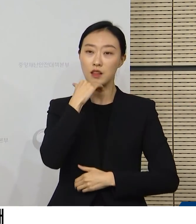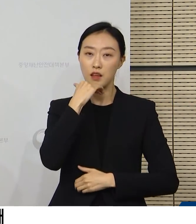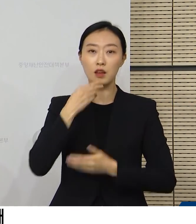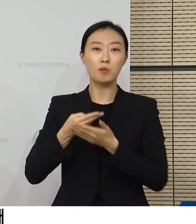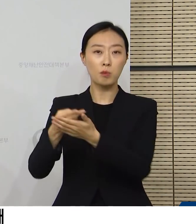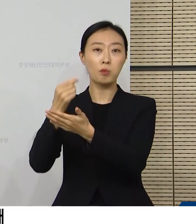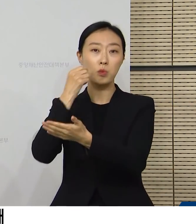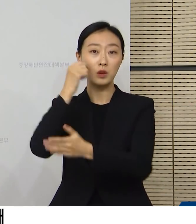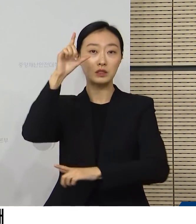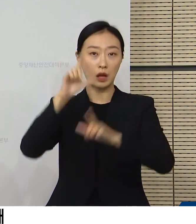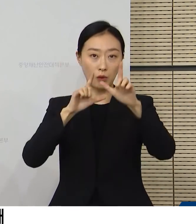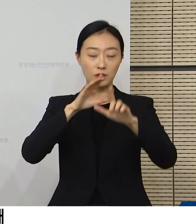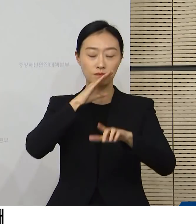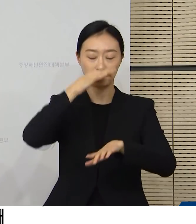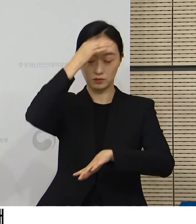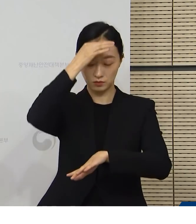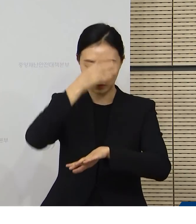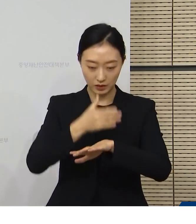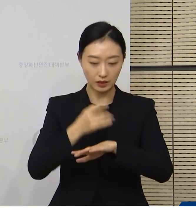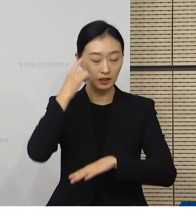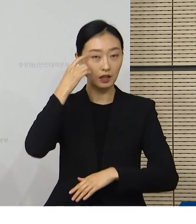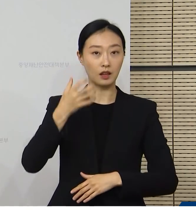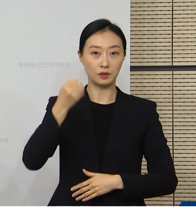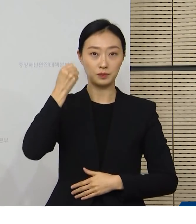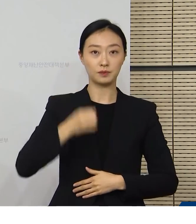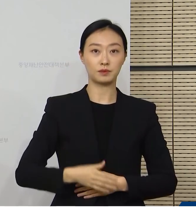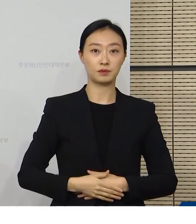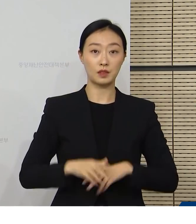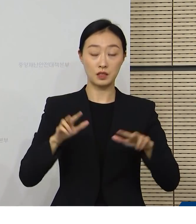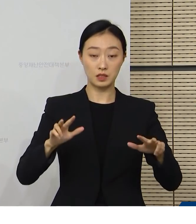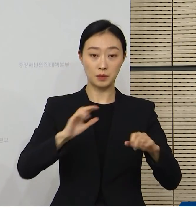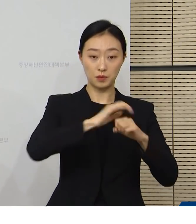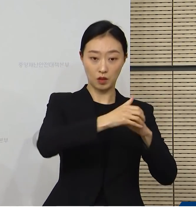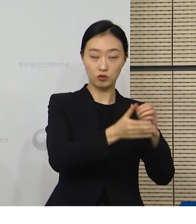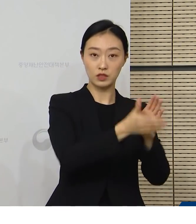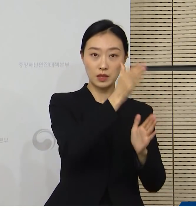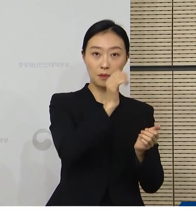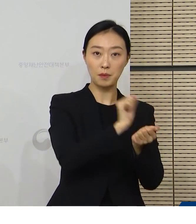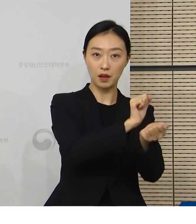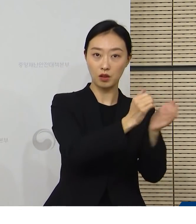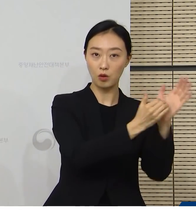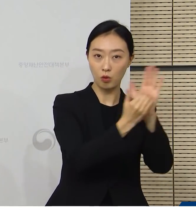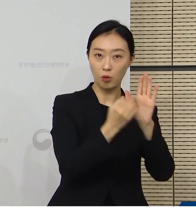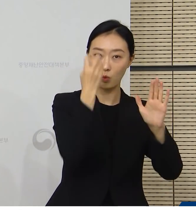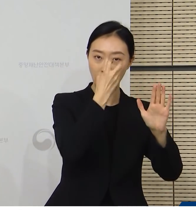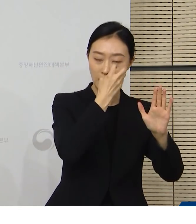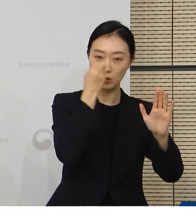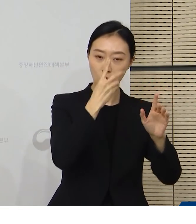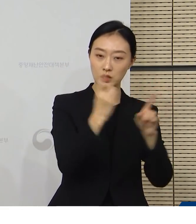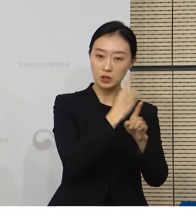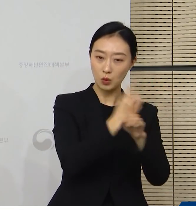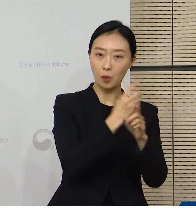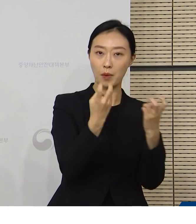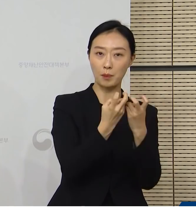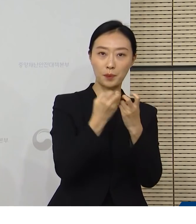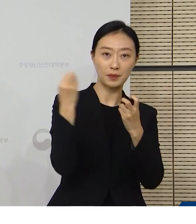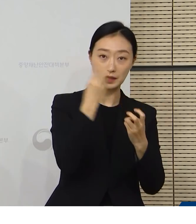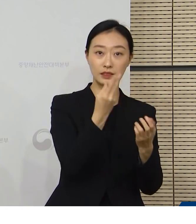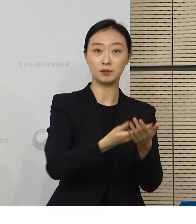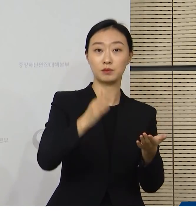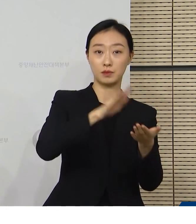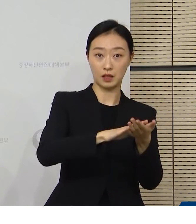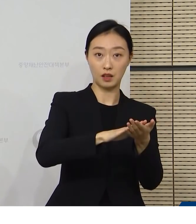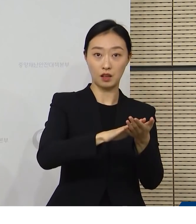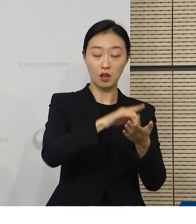진심으로 송구스럽게 생각합니다. 현재는 대구시 방역 관리와 치료 체계를 재정립하고 현장에 대한